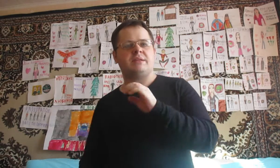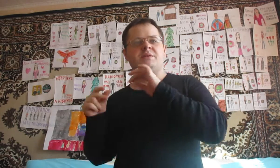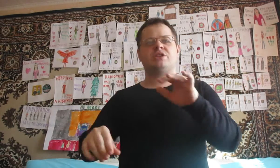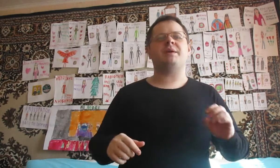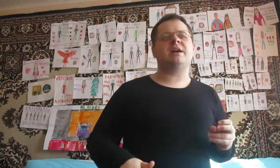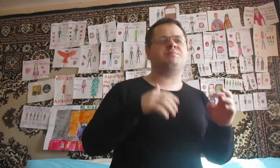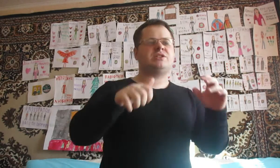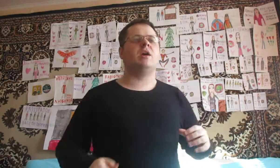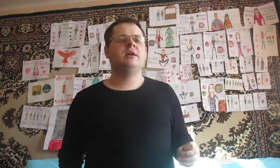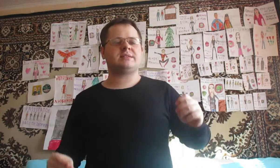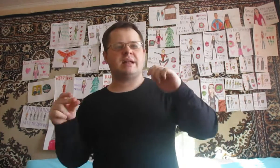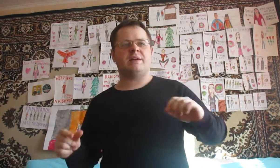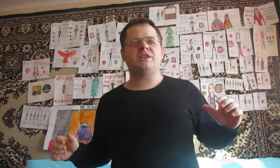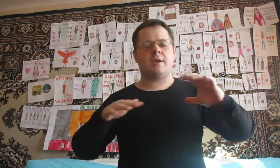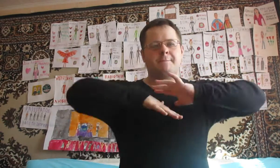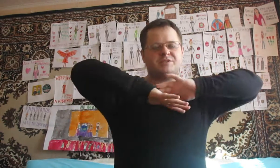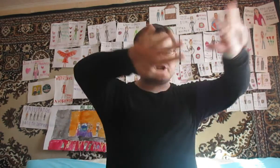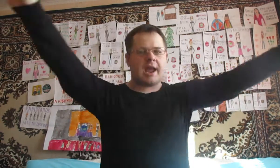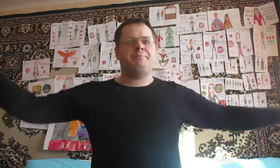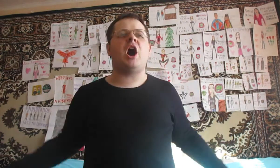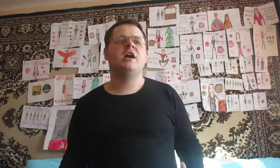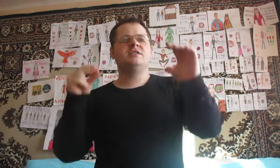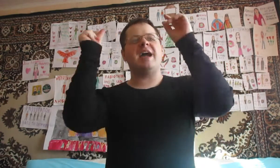ни вишки, поднять пицо. И стало фишки, джекпо.